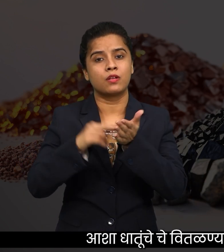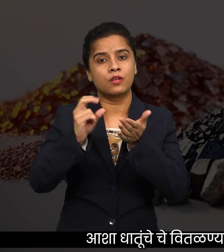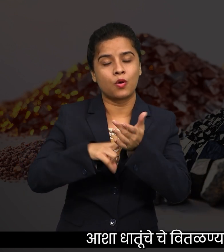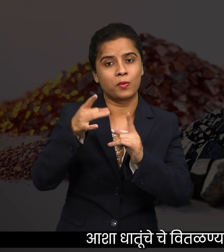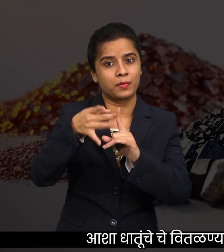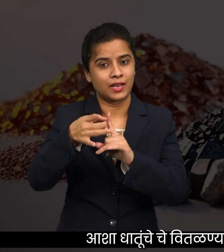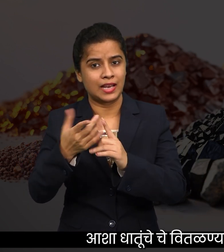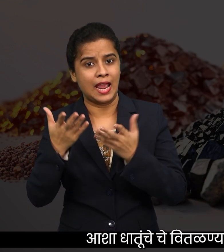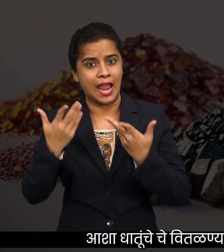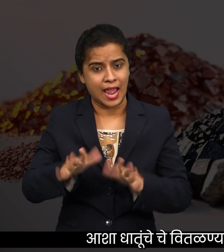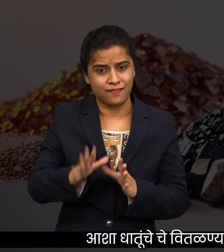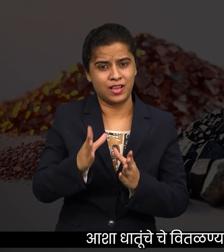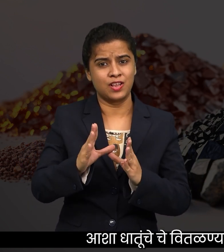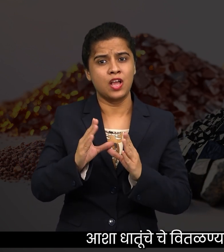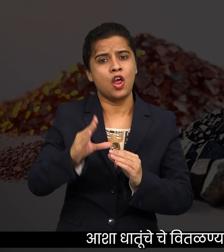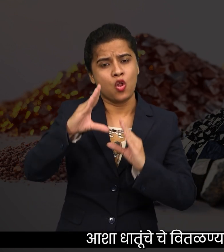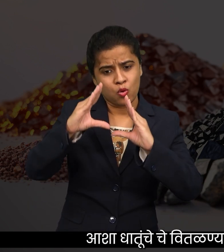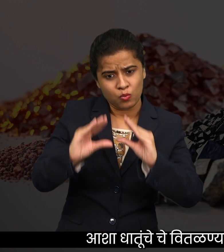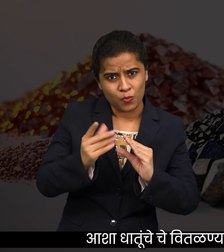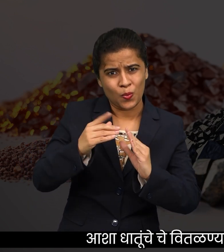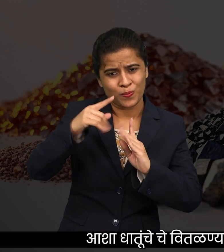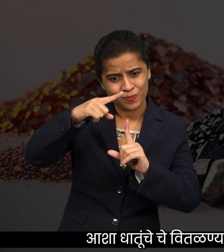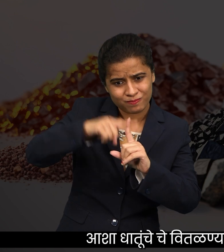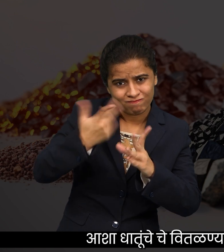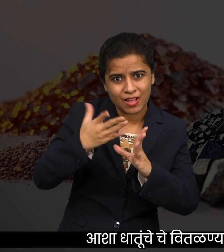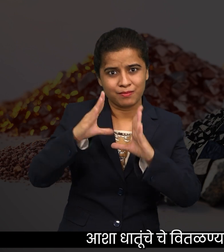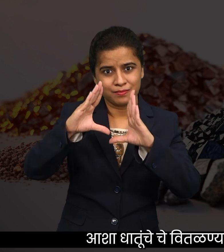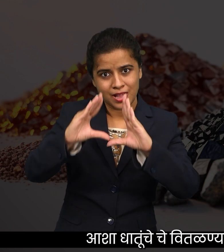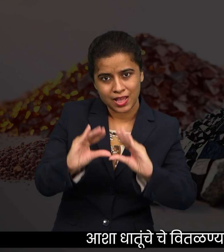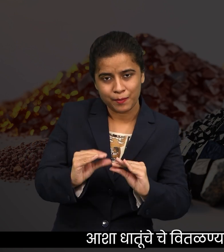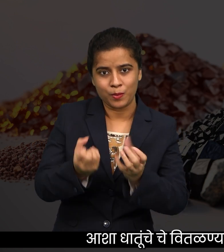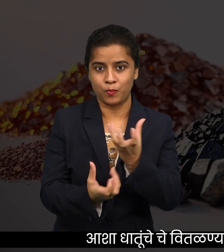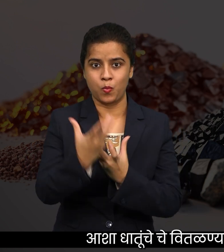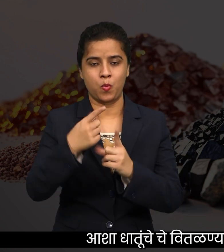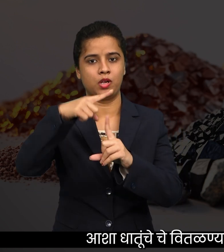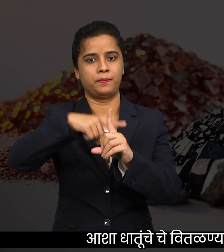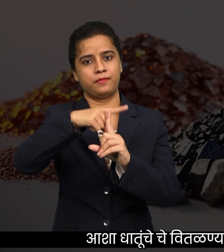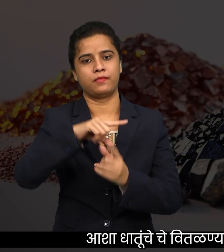अशा धातूंचे ते वितळण्याचे आणि उकळण्याचे तापमान कमी असते.